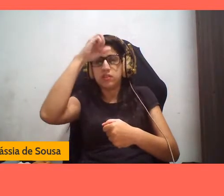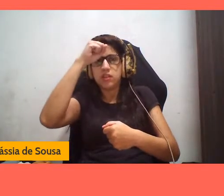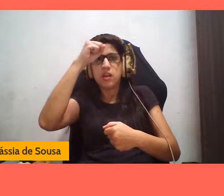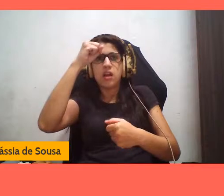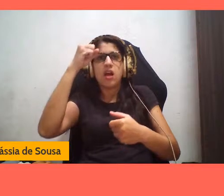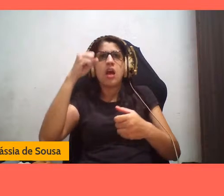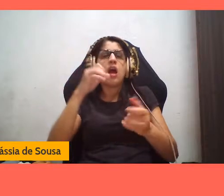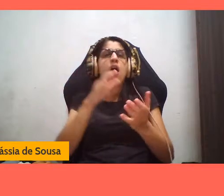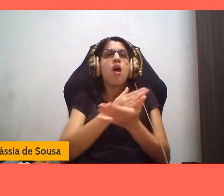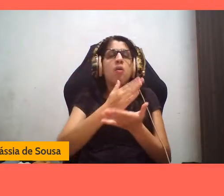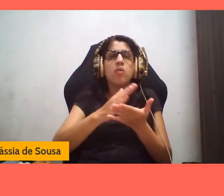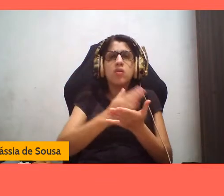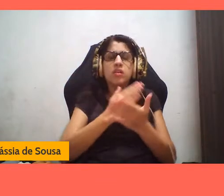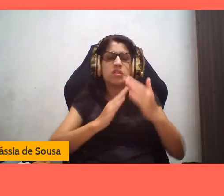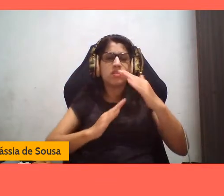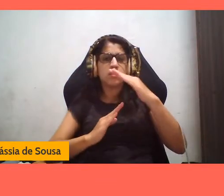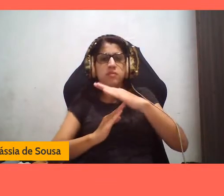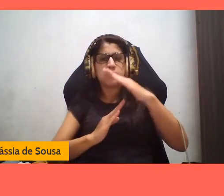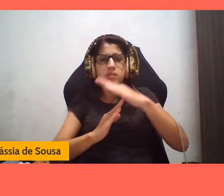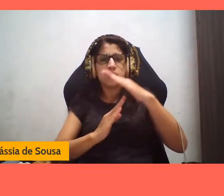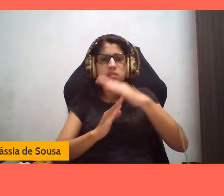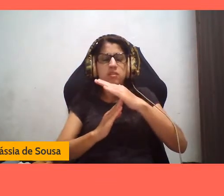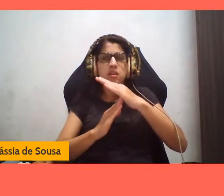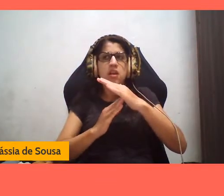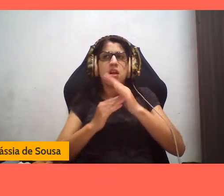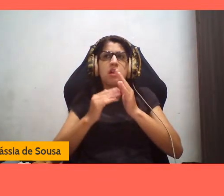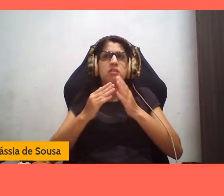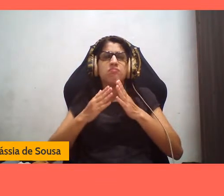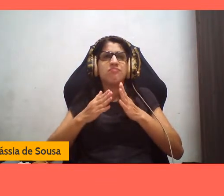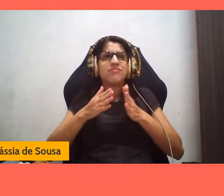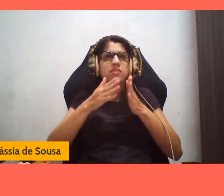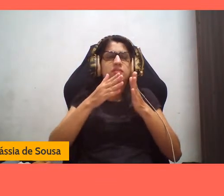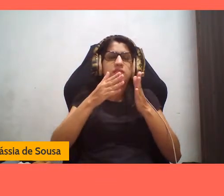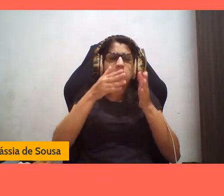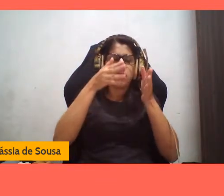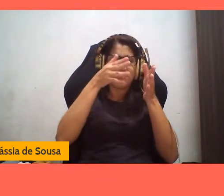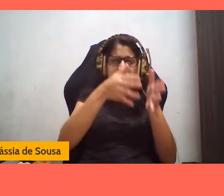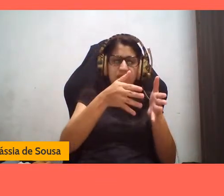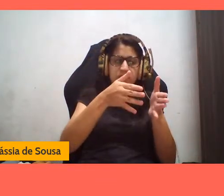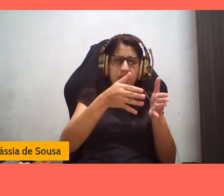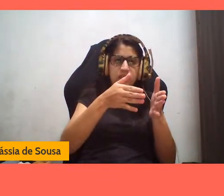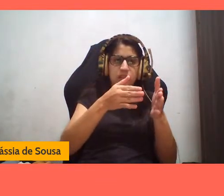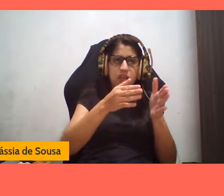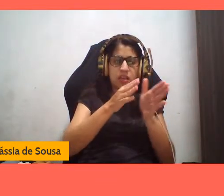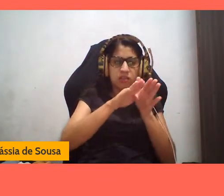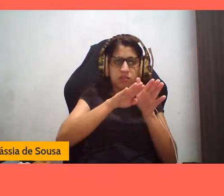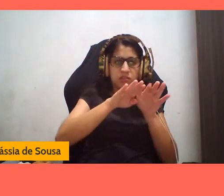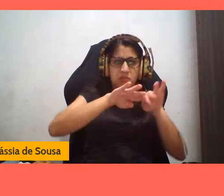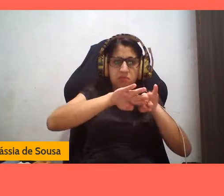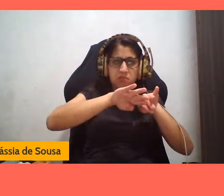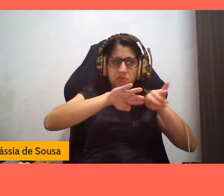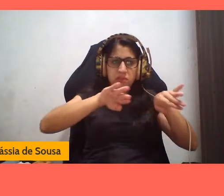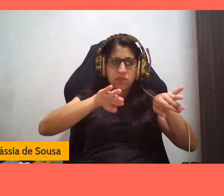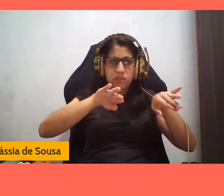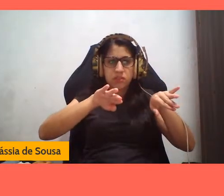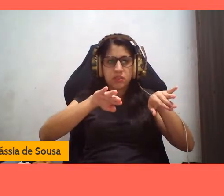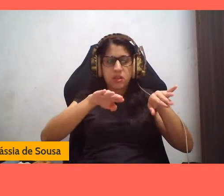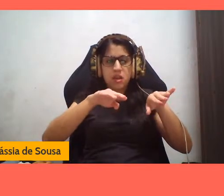nos levam a dividir o estudo do universo, uma divisão que